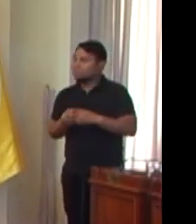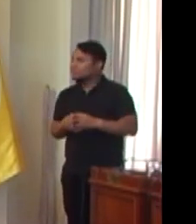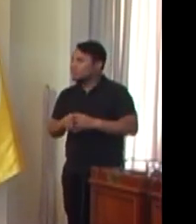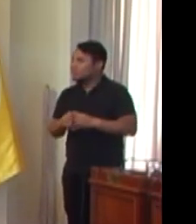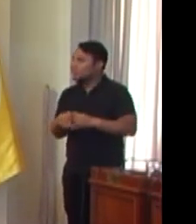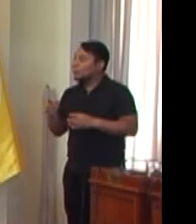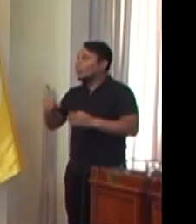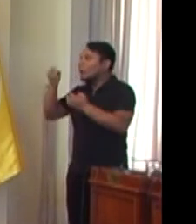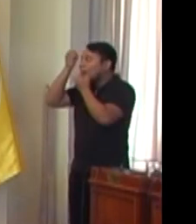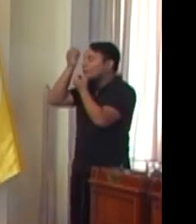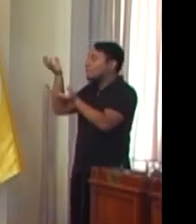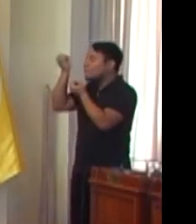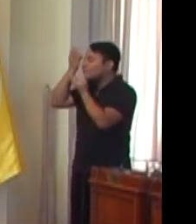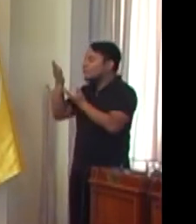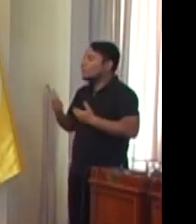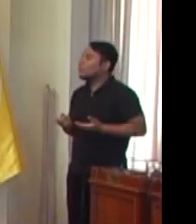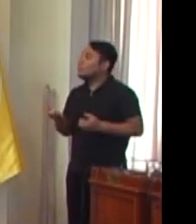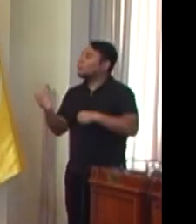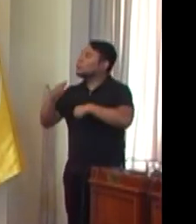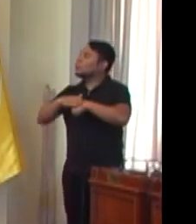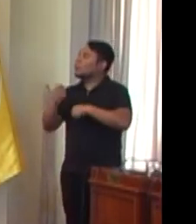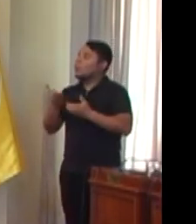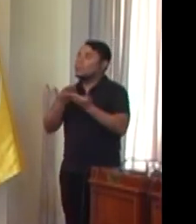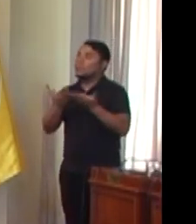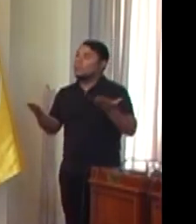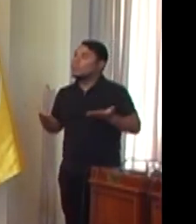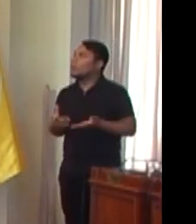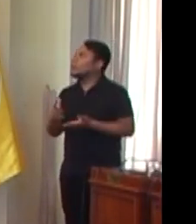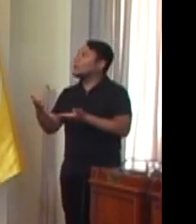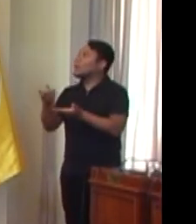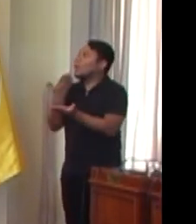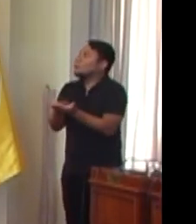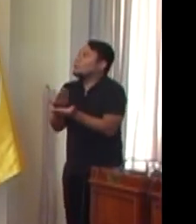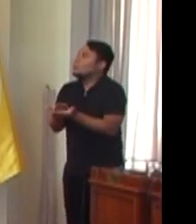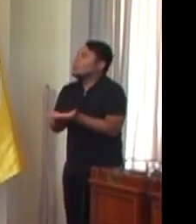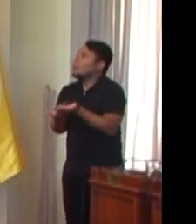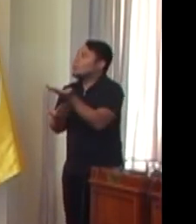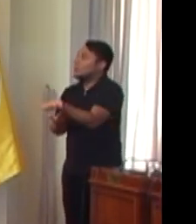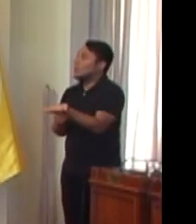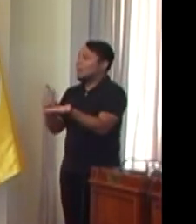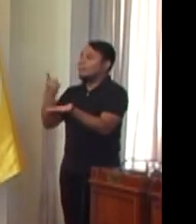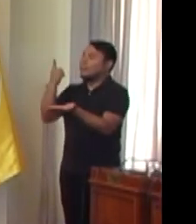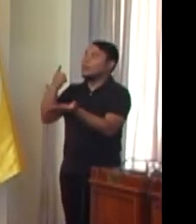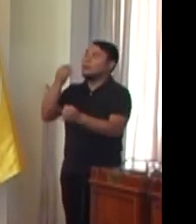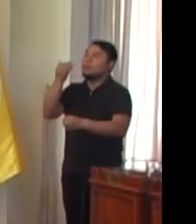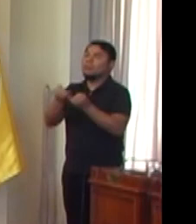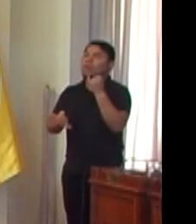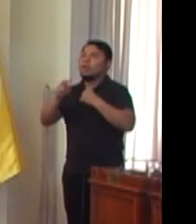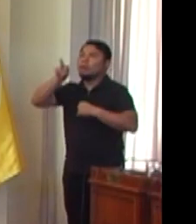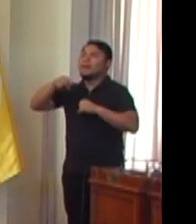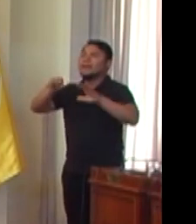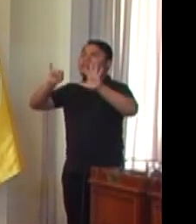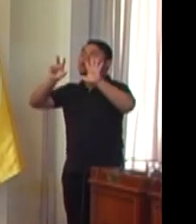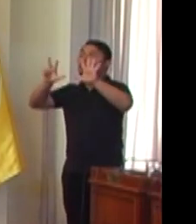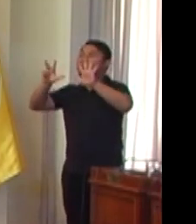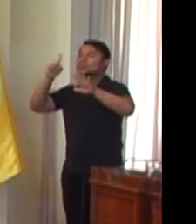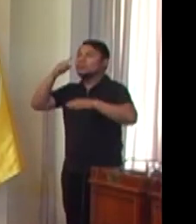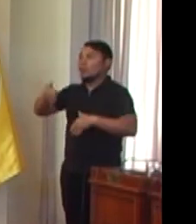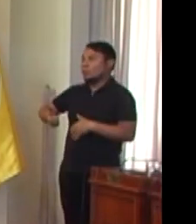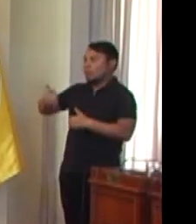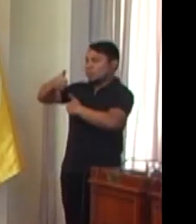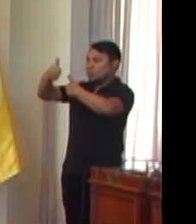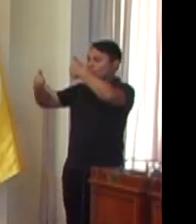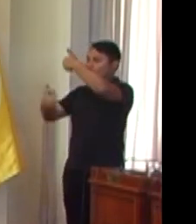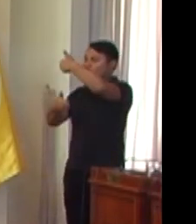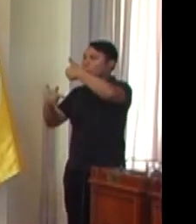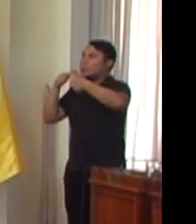invitación. Informe respecto a los resultados de gestión en materia de recaudación. Primer vencimiento 2018 a cargo del subgerente de Registro